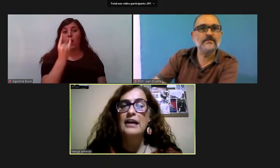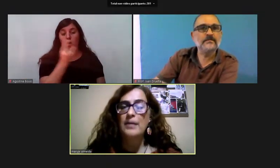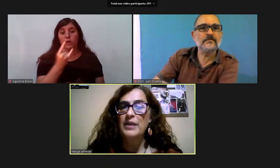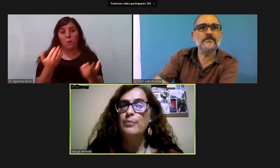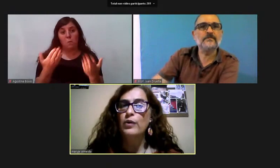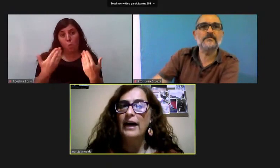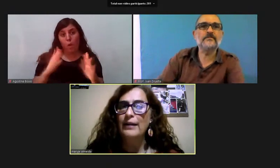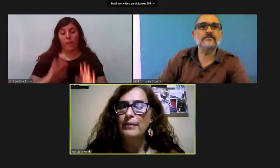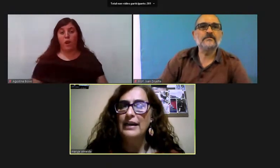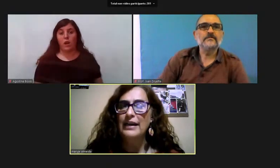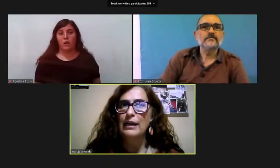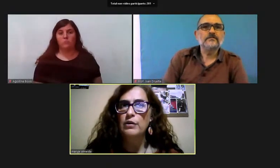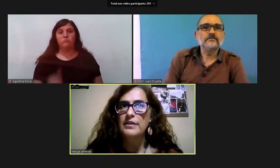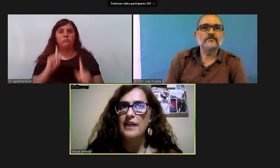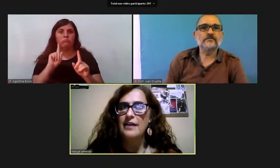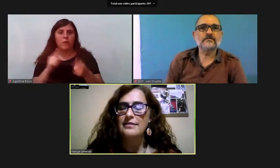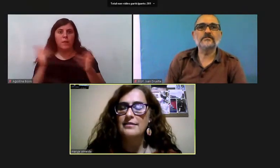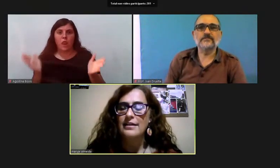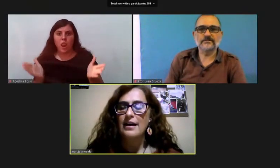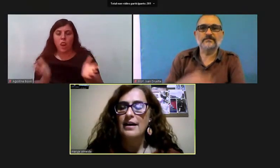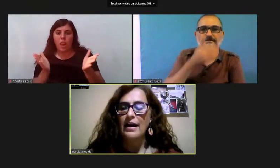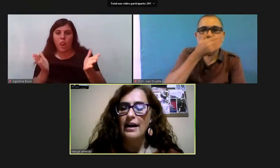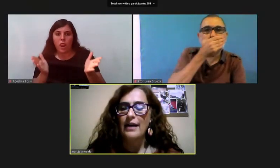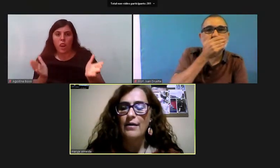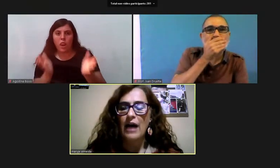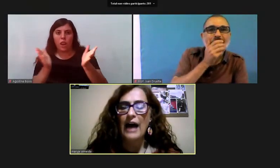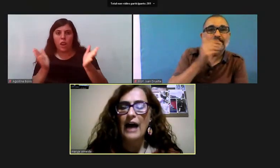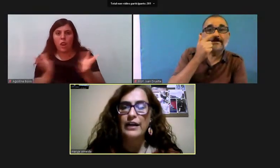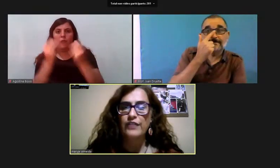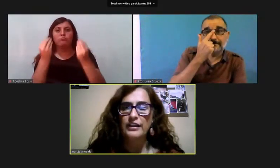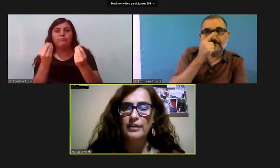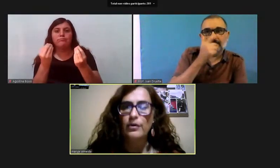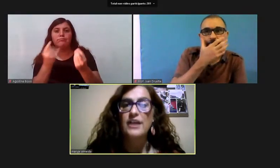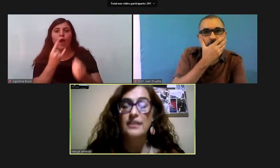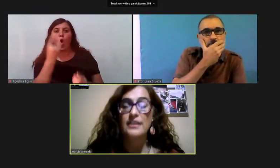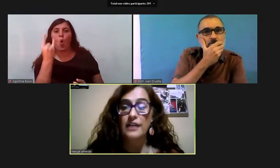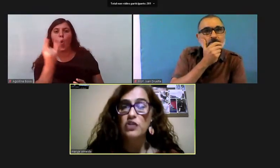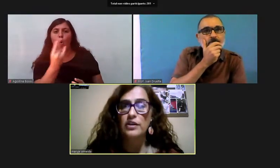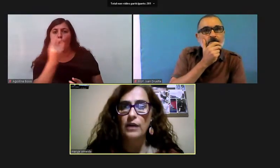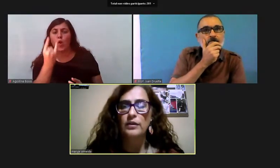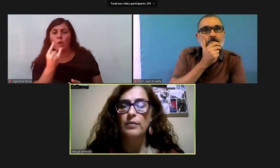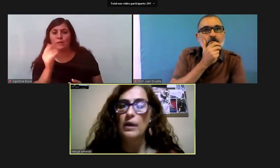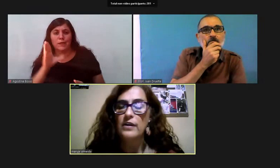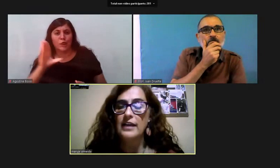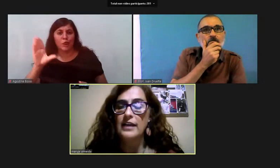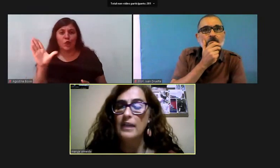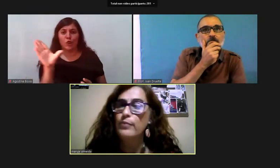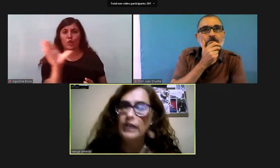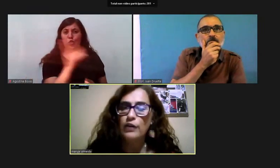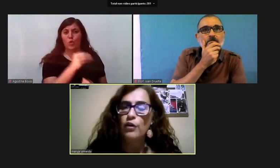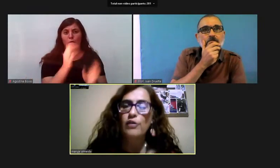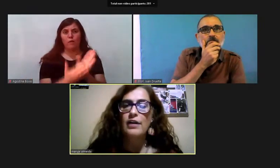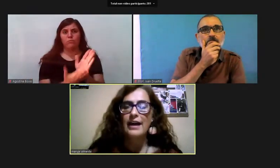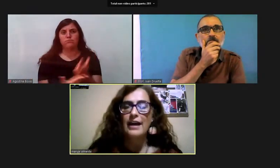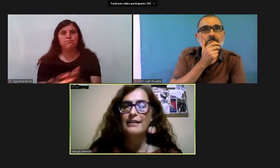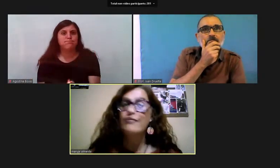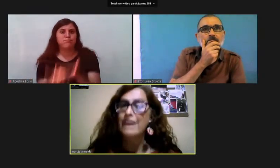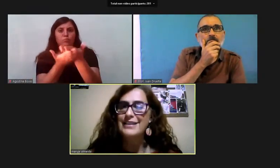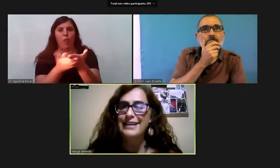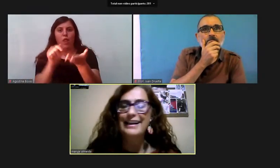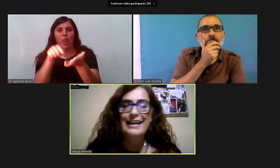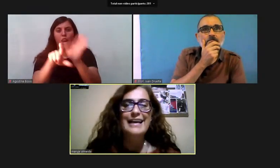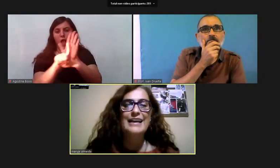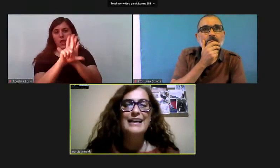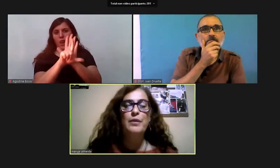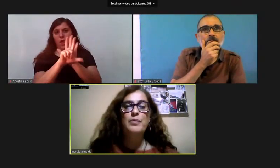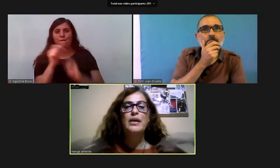Hay que también empujar para que las universidades hagan efectivo ese derecho que está contemplado en esa ley, porque no es tan